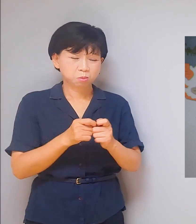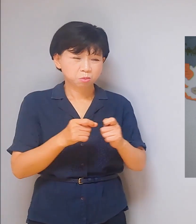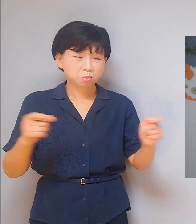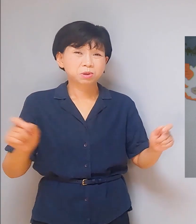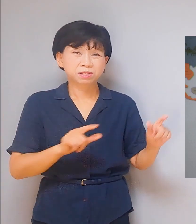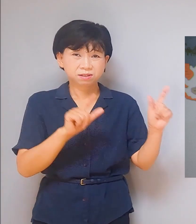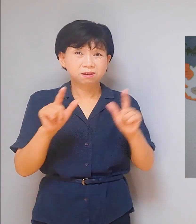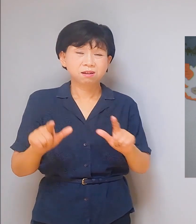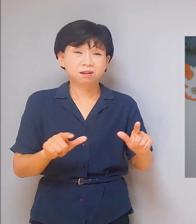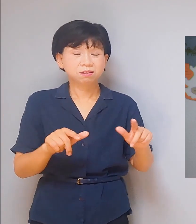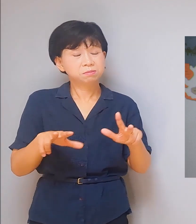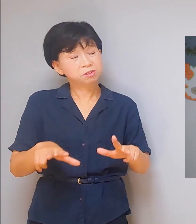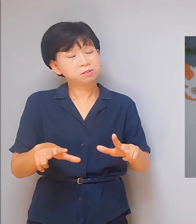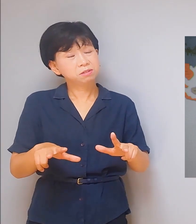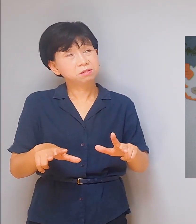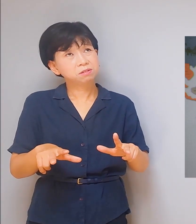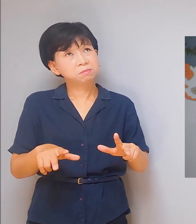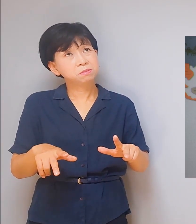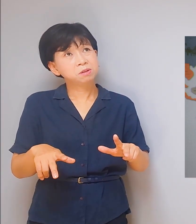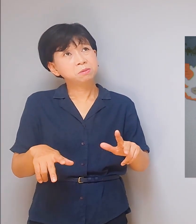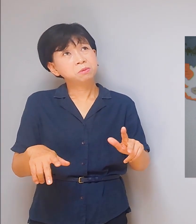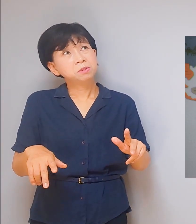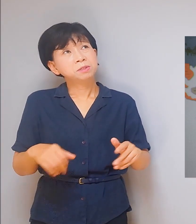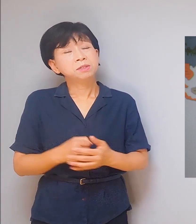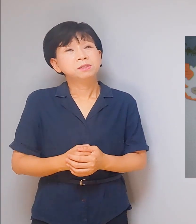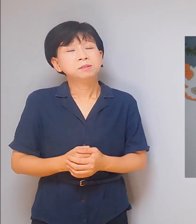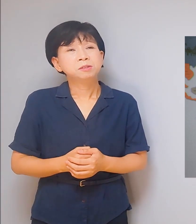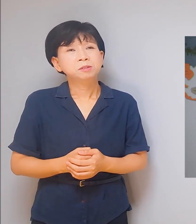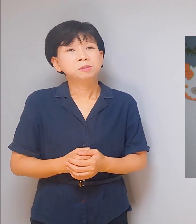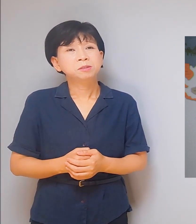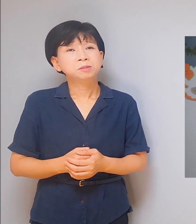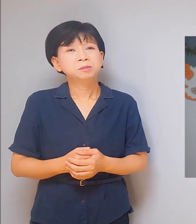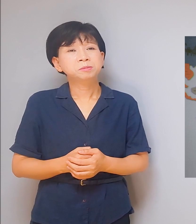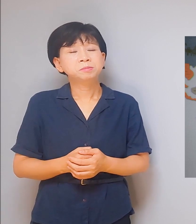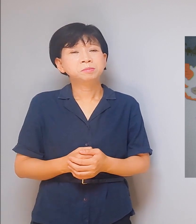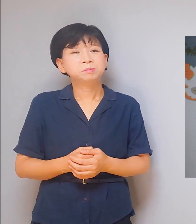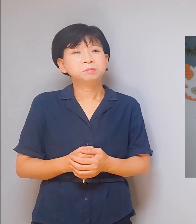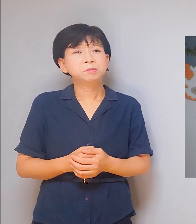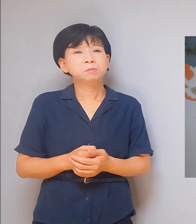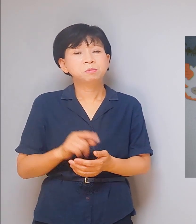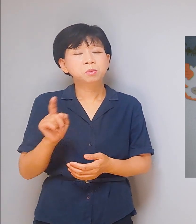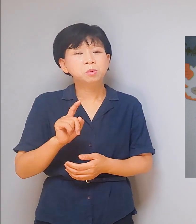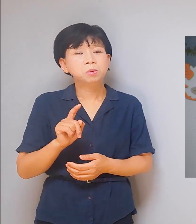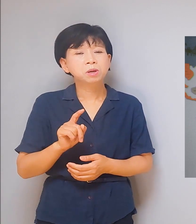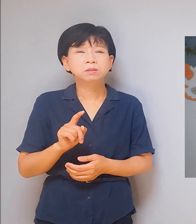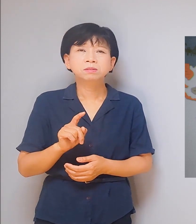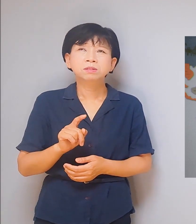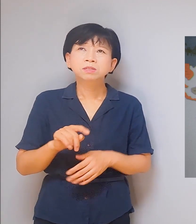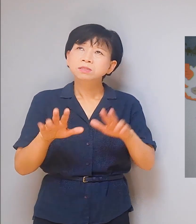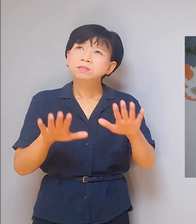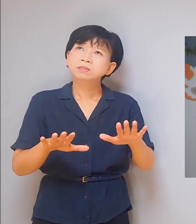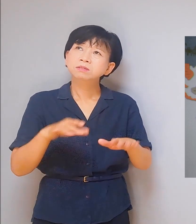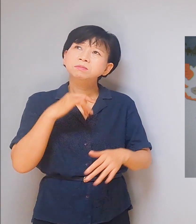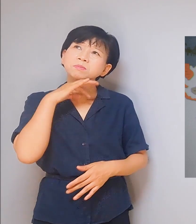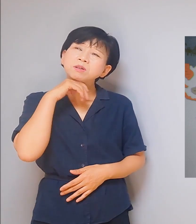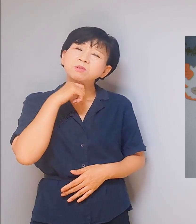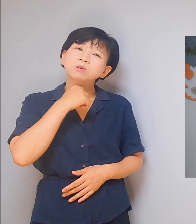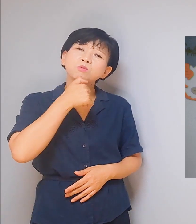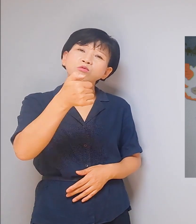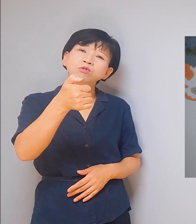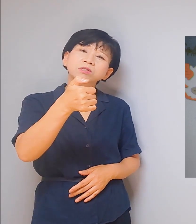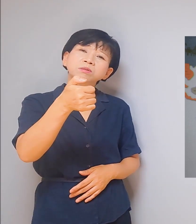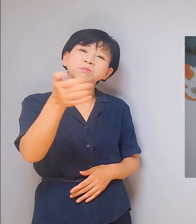분들이니까 지금 나이로 하면 50이 좀 덜 됐다라고 생각하시면 될 것 같습니다. 우리 나이로